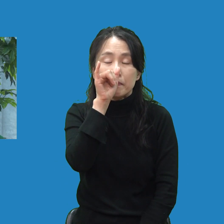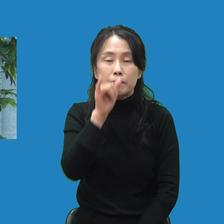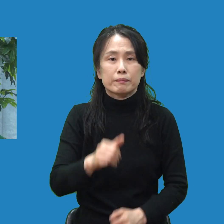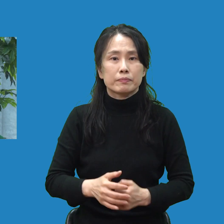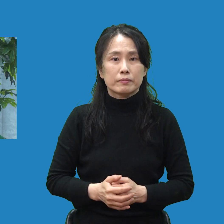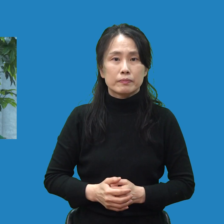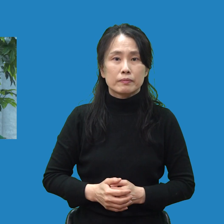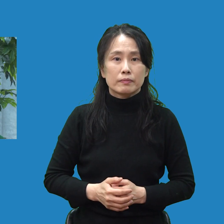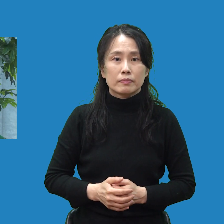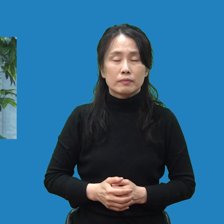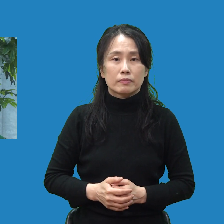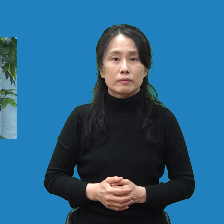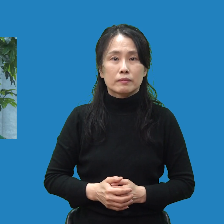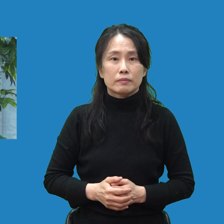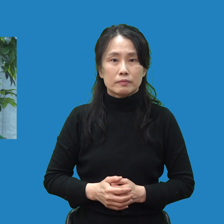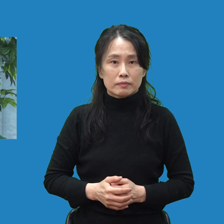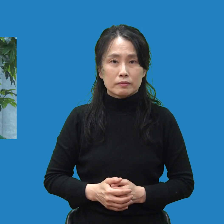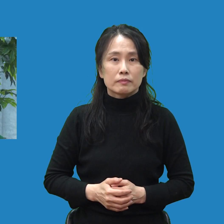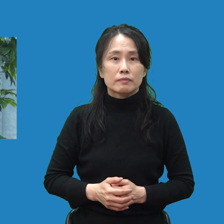근데 마가는